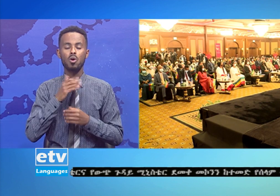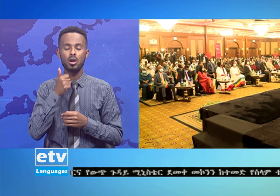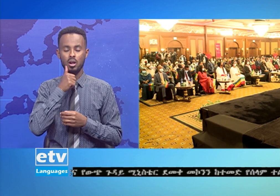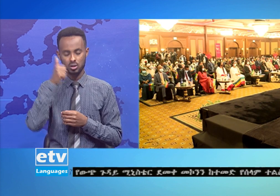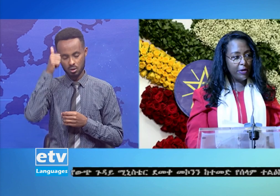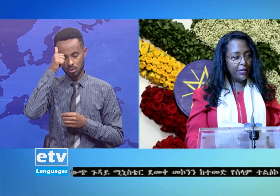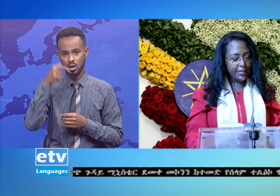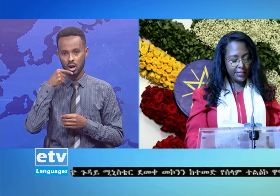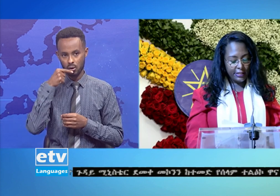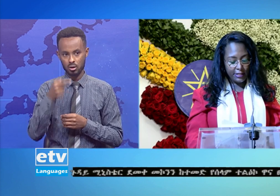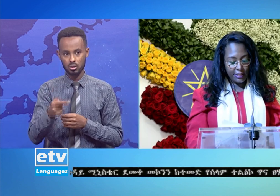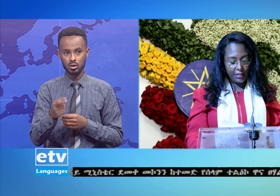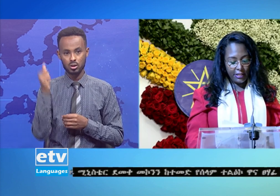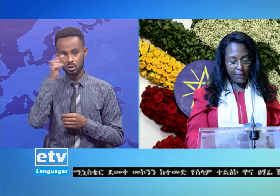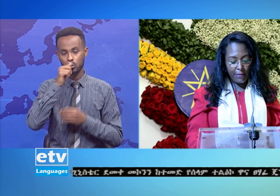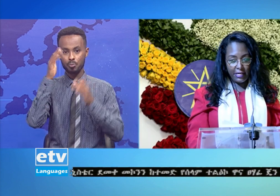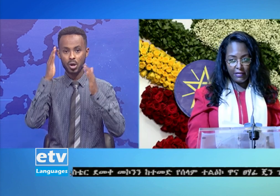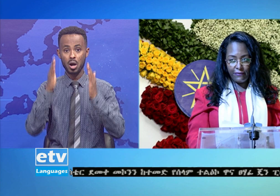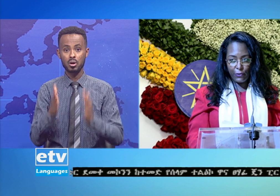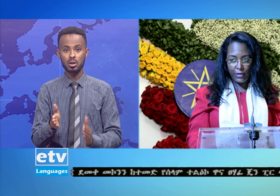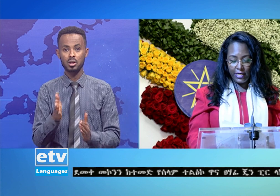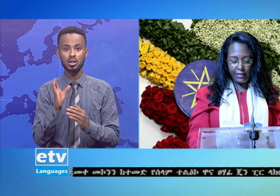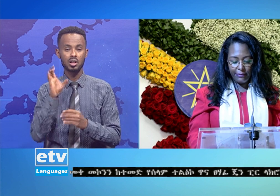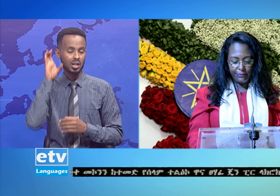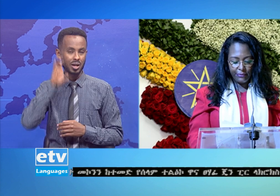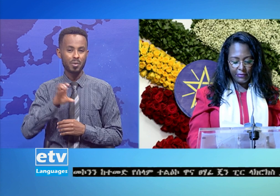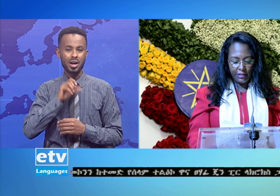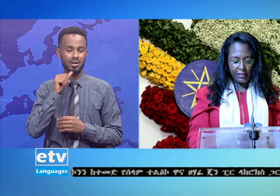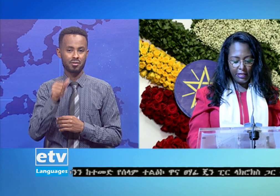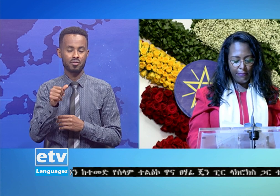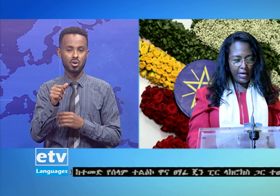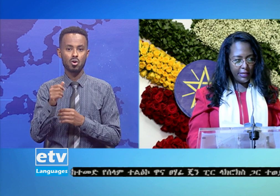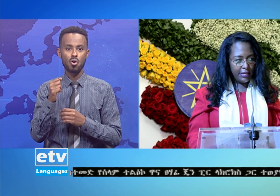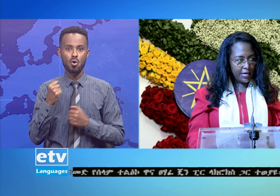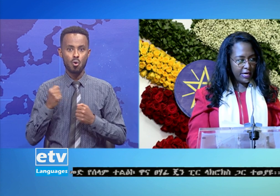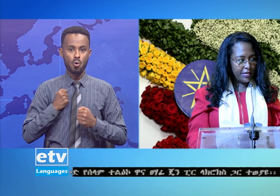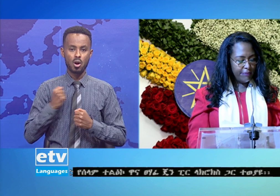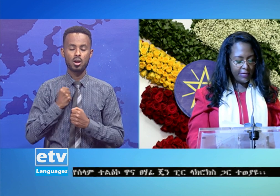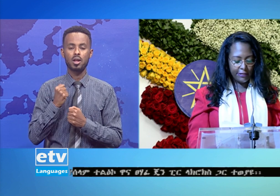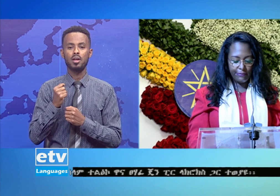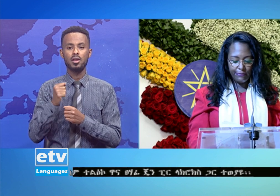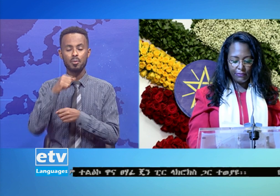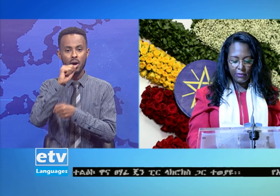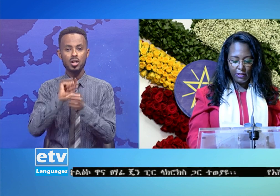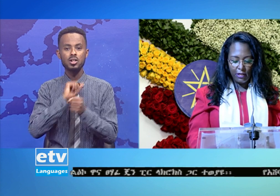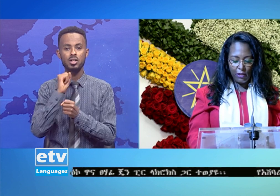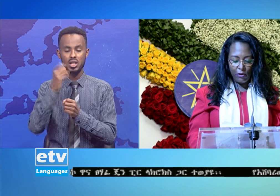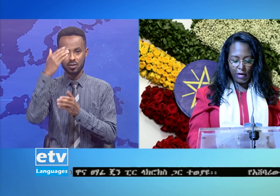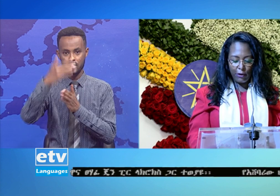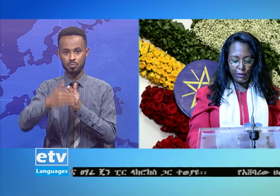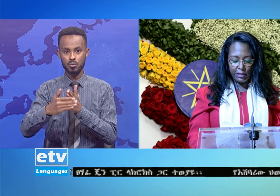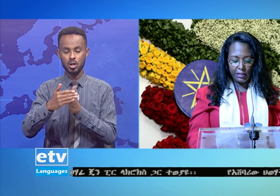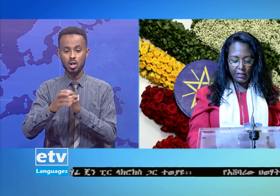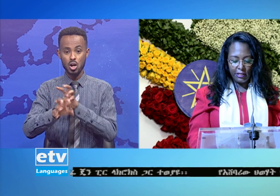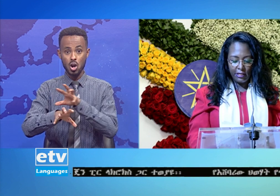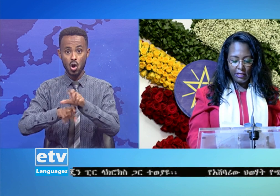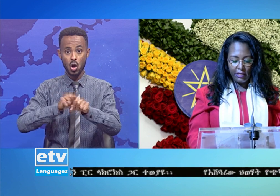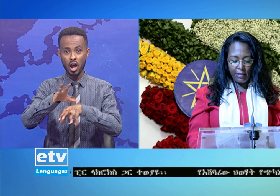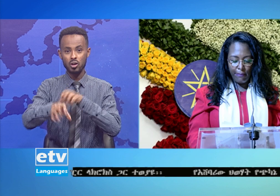አቤቤ ገልጸዋል። ወይነት የማይደፈር ወኔ፣ የማይነካ ድንበር፣